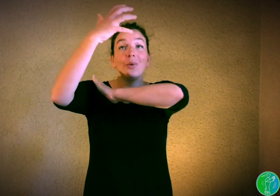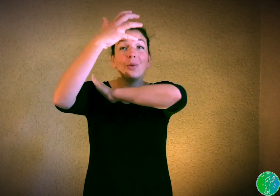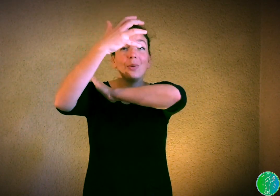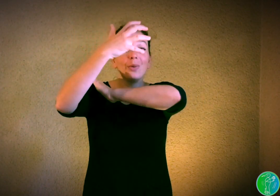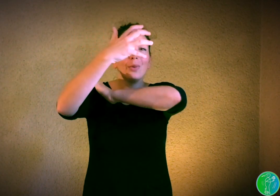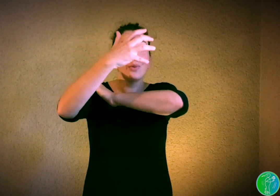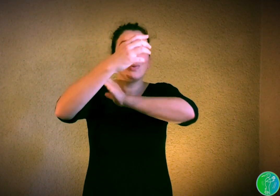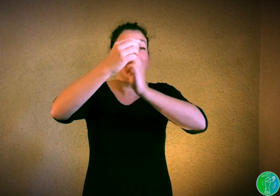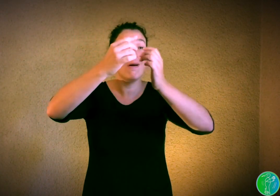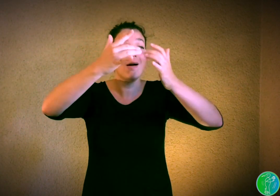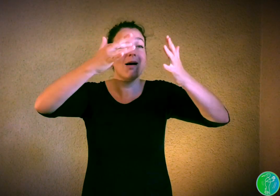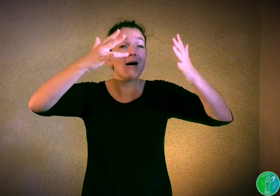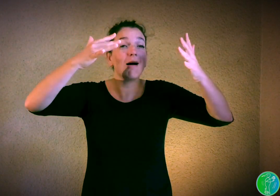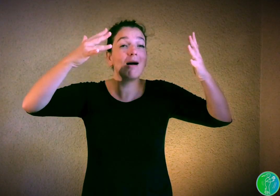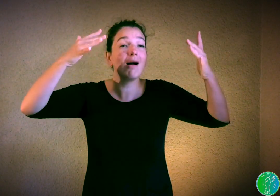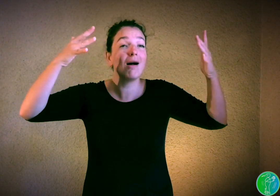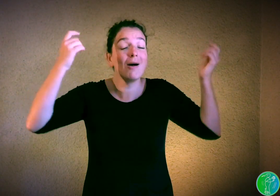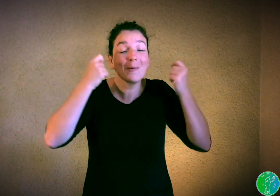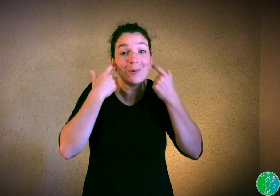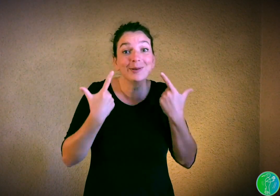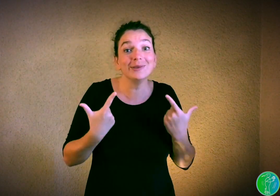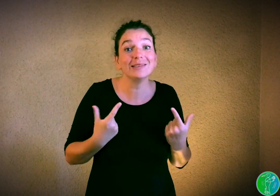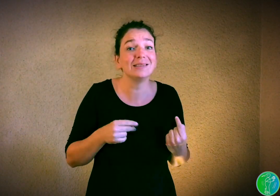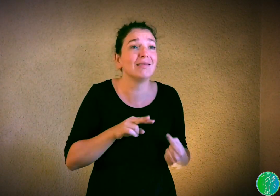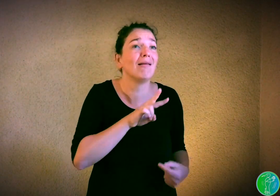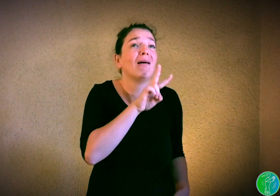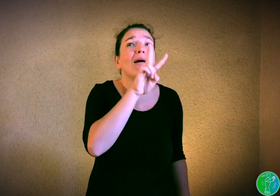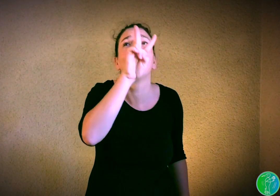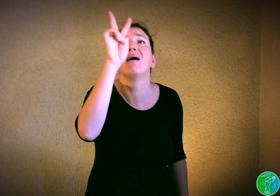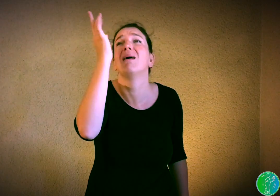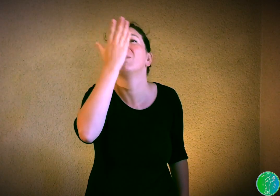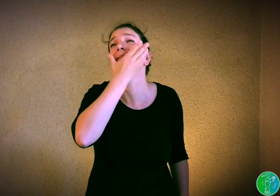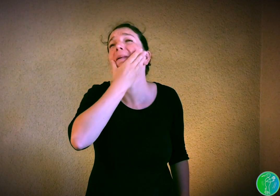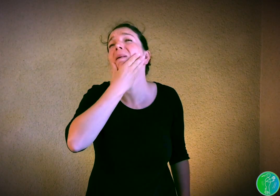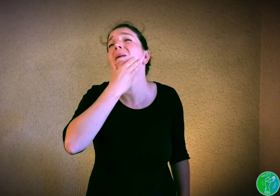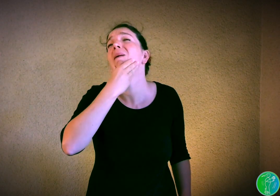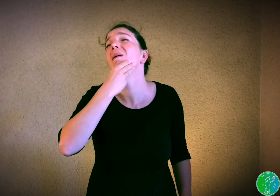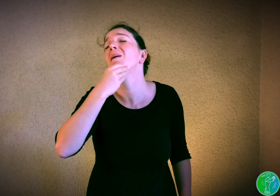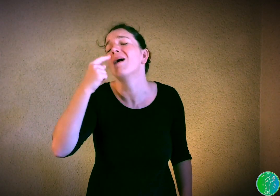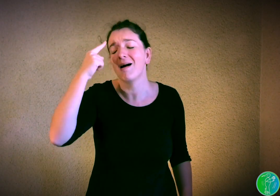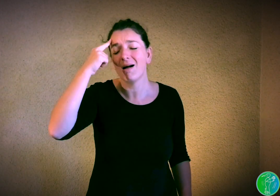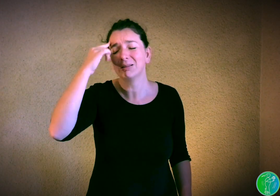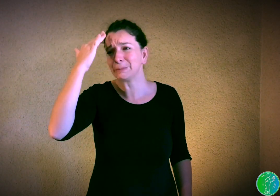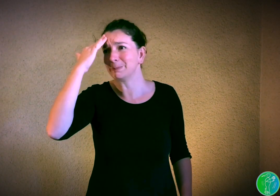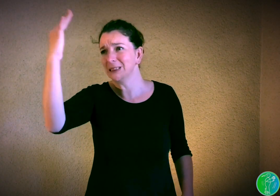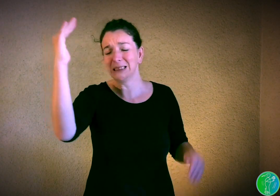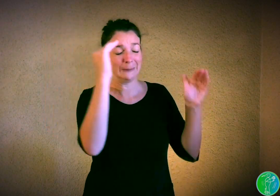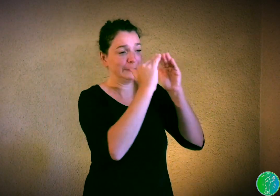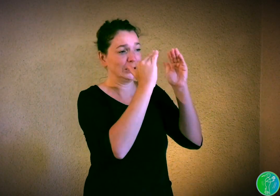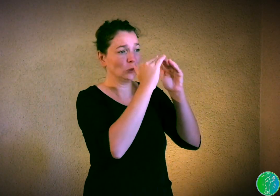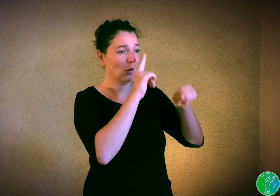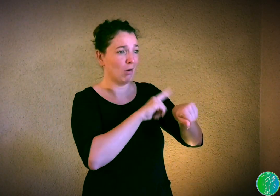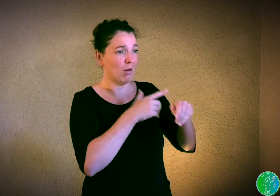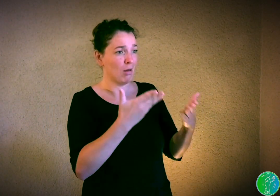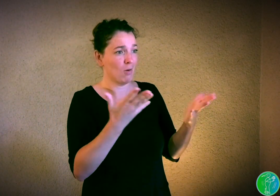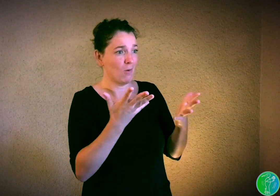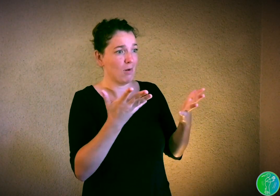Le jour finissait. Comme c'est beau! D'habitude, à la maison, c'est l'heure de se brosser les